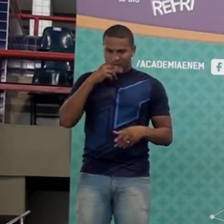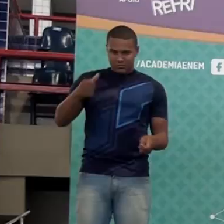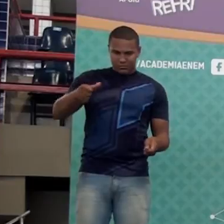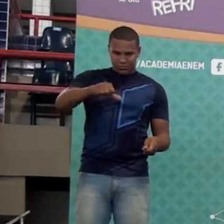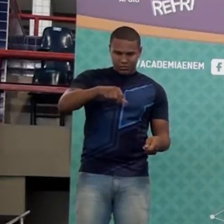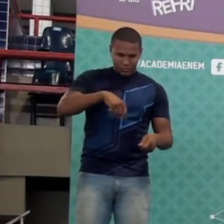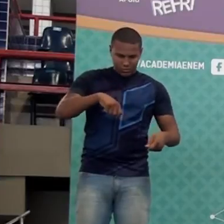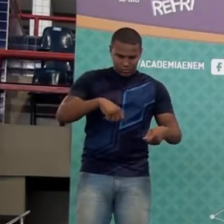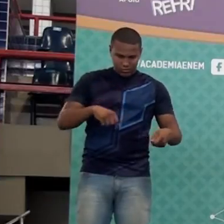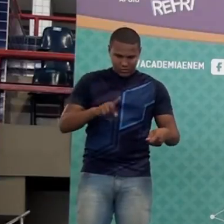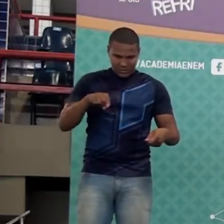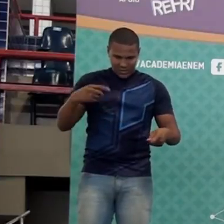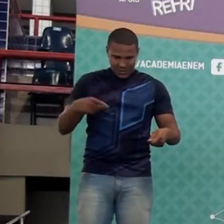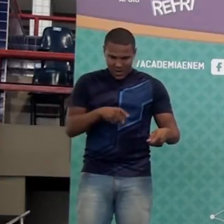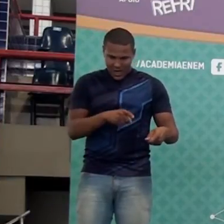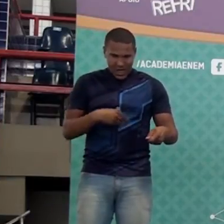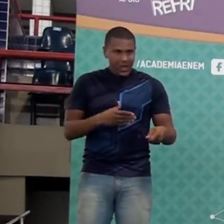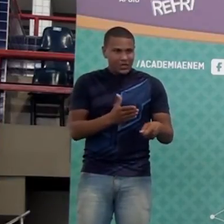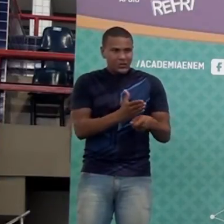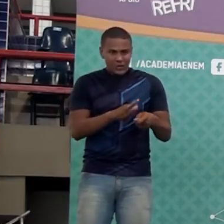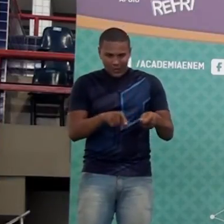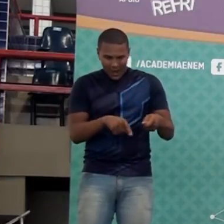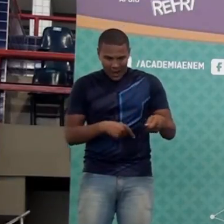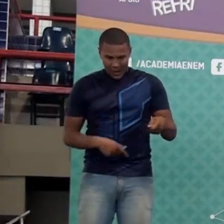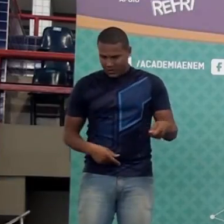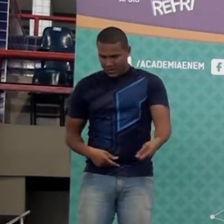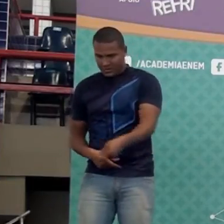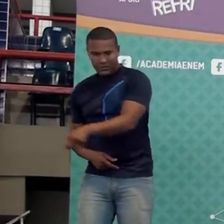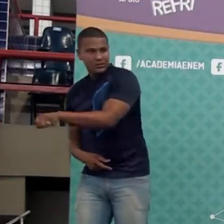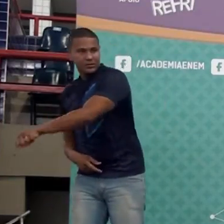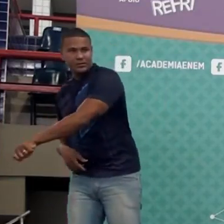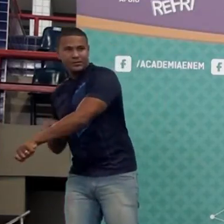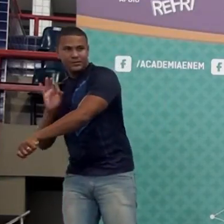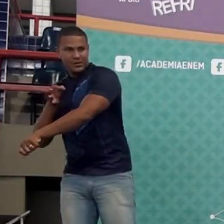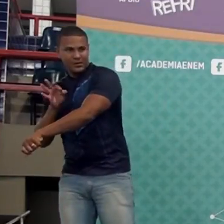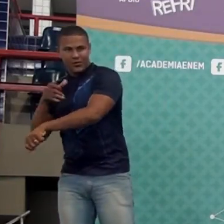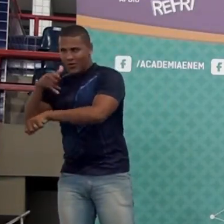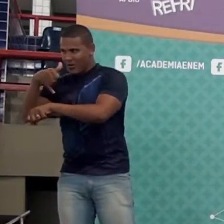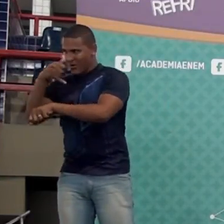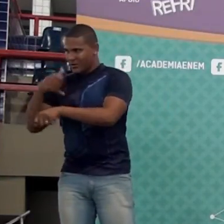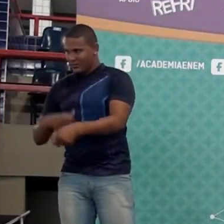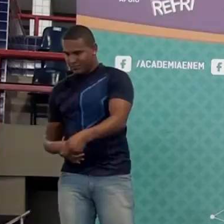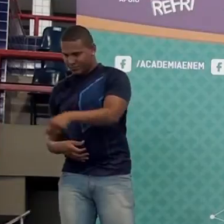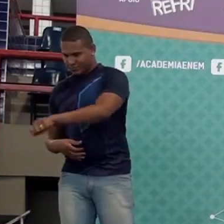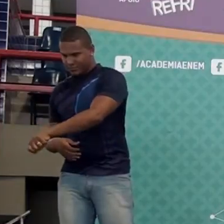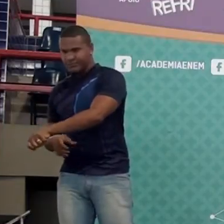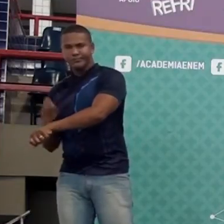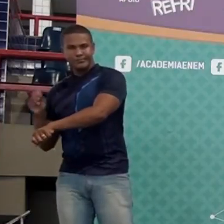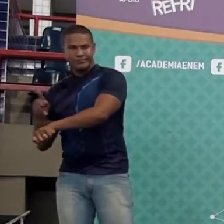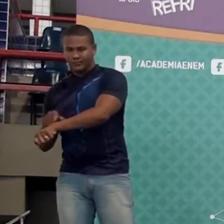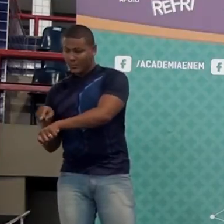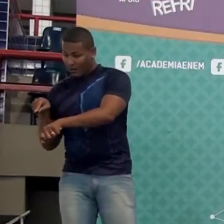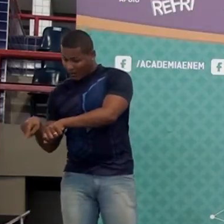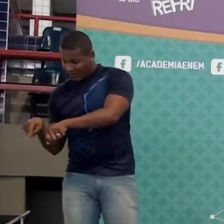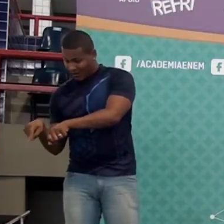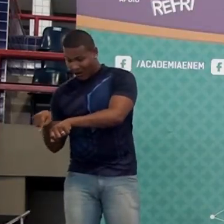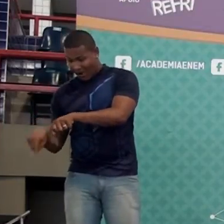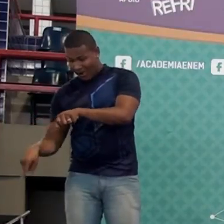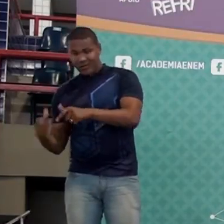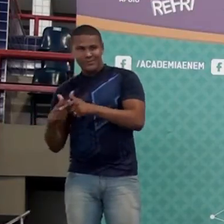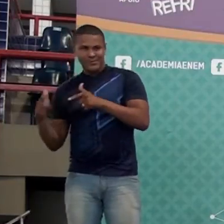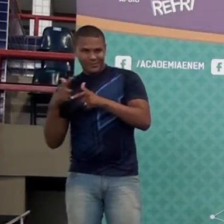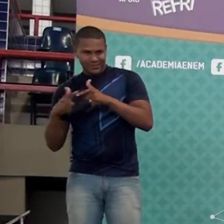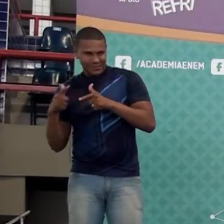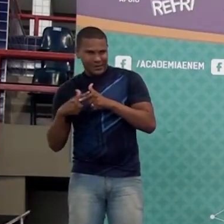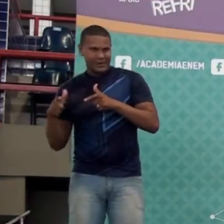pela pia. E aí esse óleo ele é um lixo problemático. Ele vai para a rede de esgoto, para retirar esse óleo é